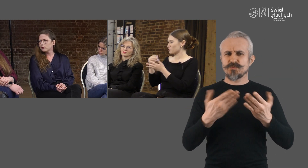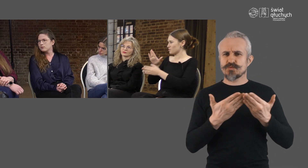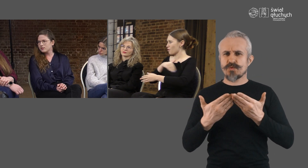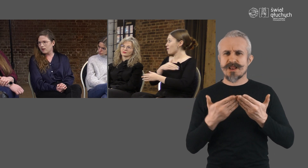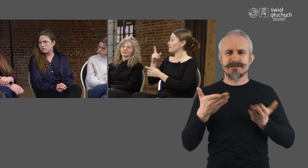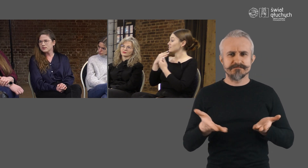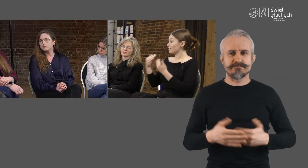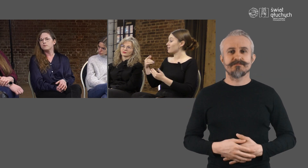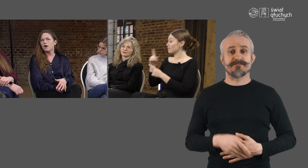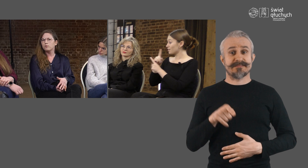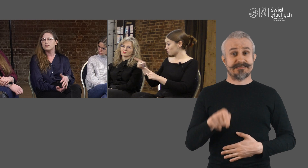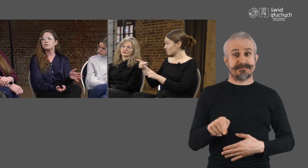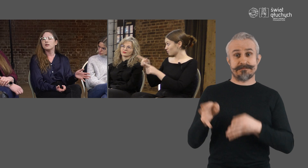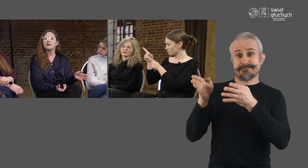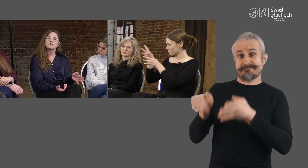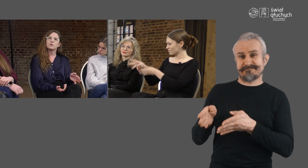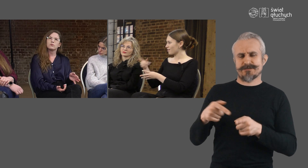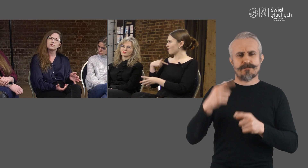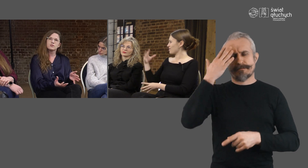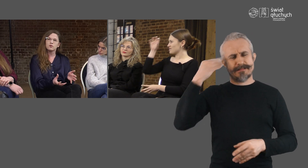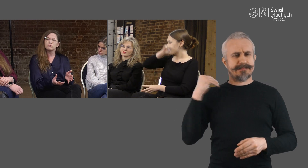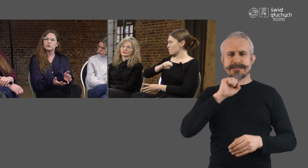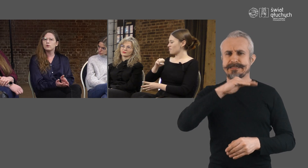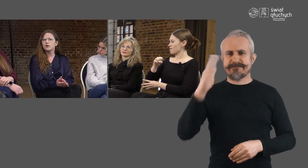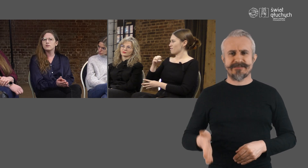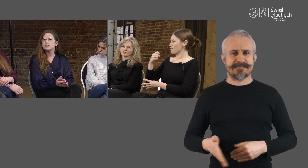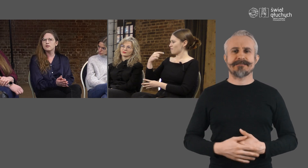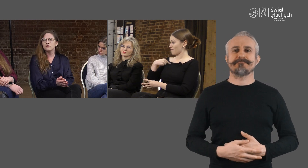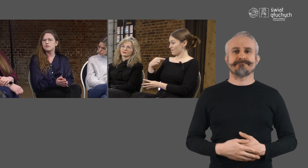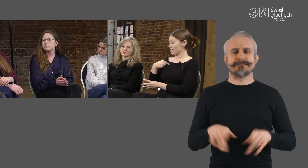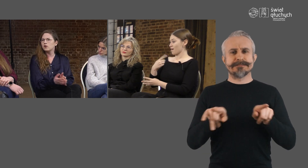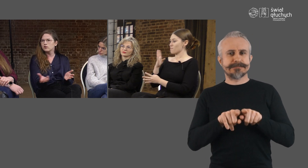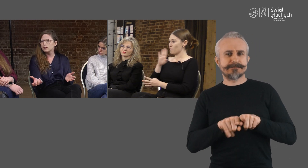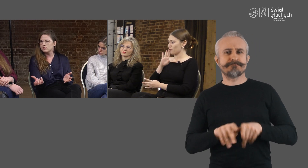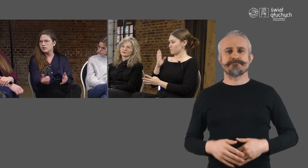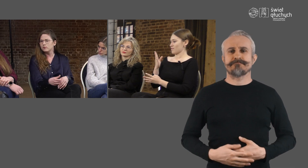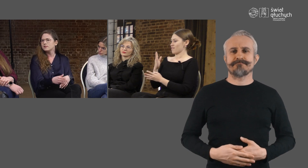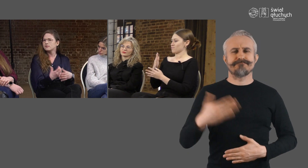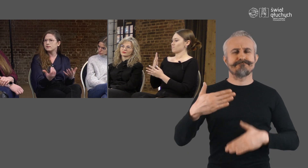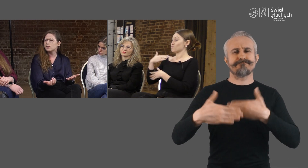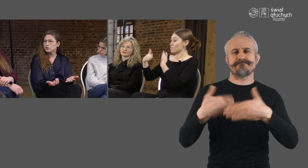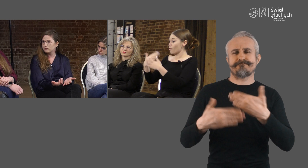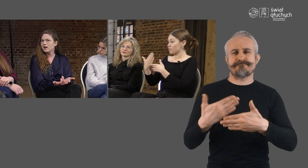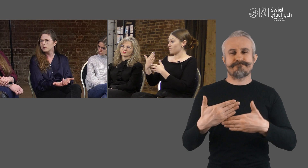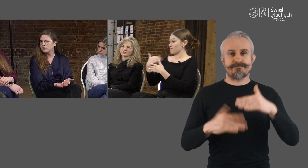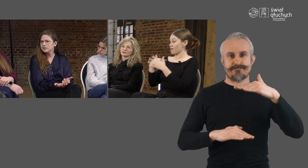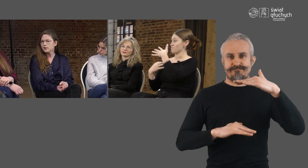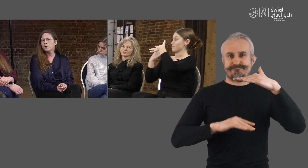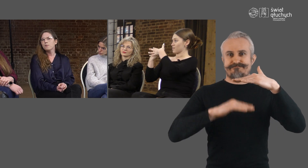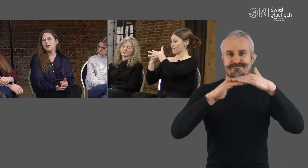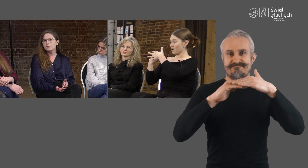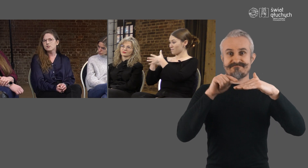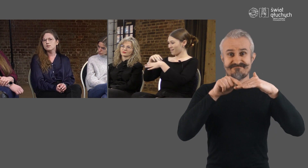dzięki temu nauczycielowi zapomniałam o tym, że jestem uczniem, którego nic nie wyrośnie później, albo nic z tego człowieka nie